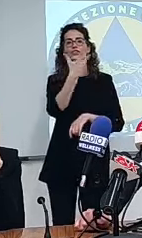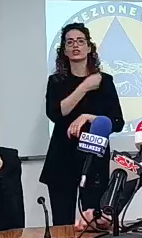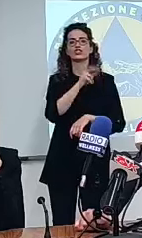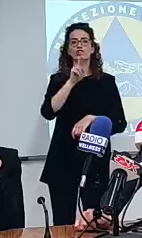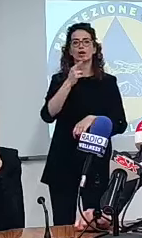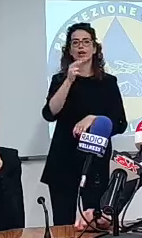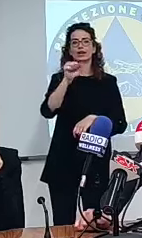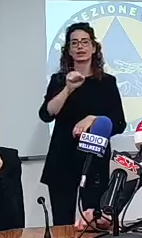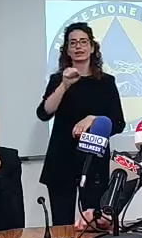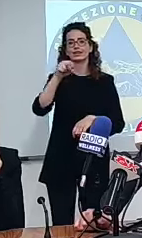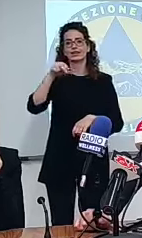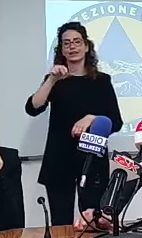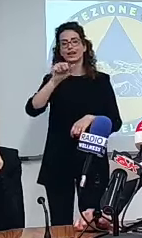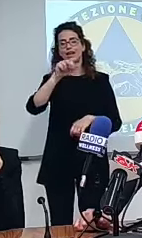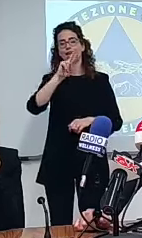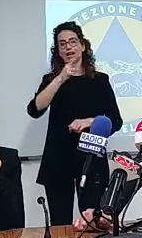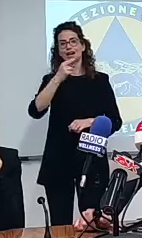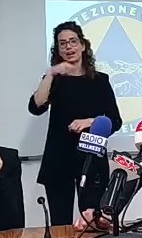nei vaccini, diciamo.